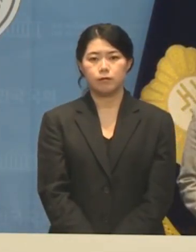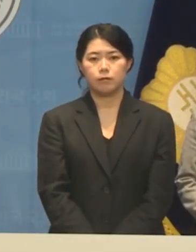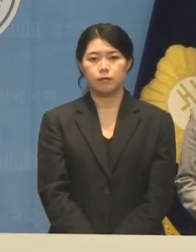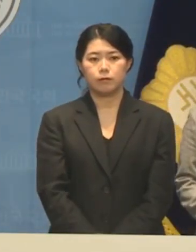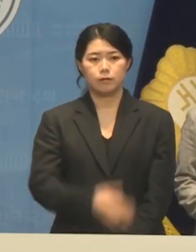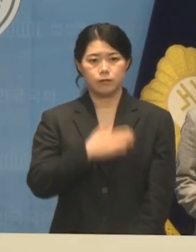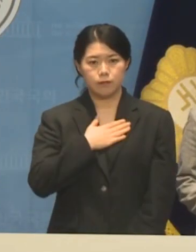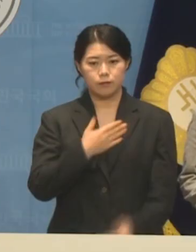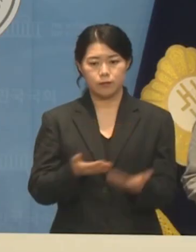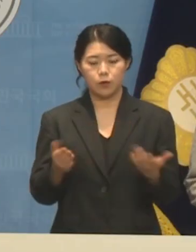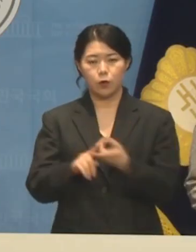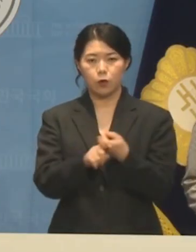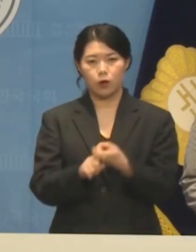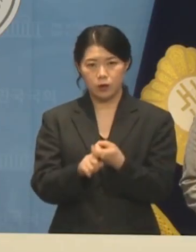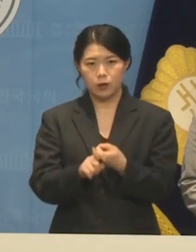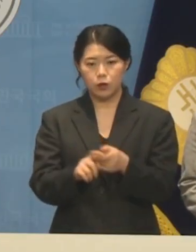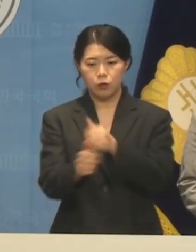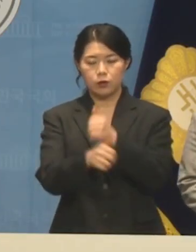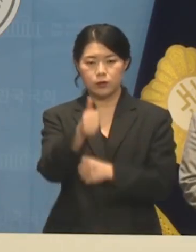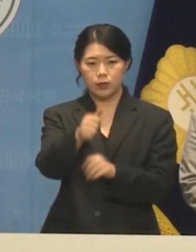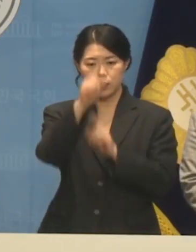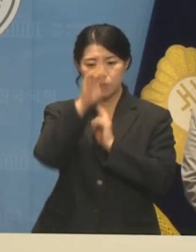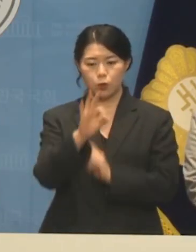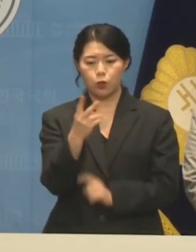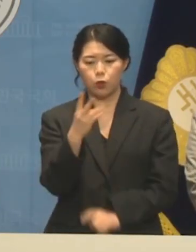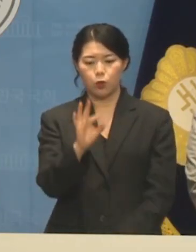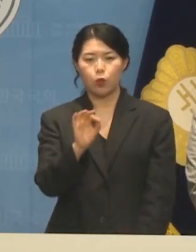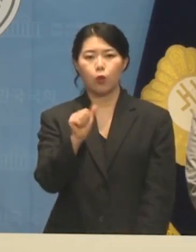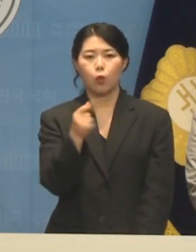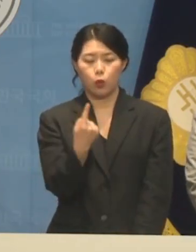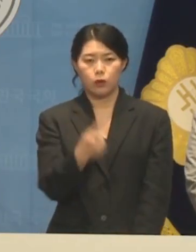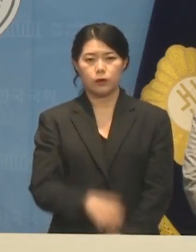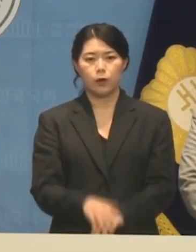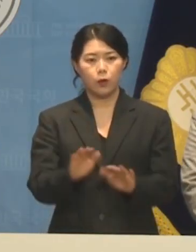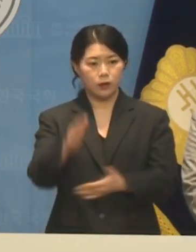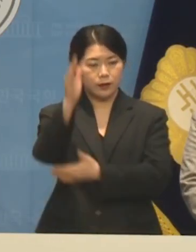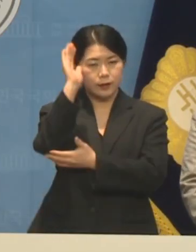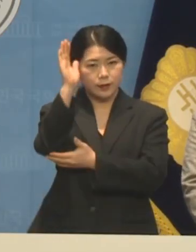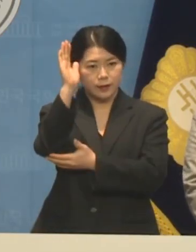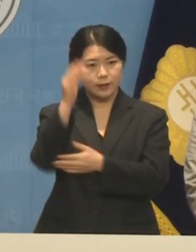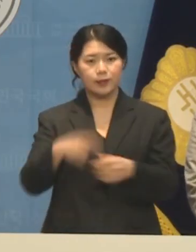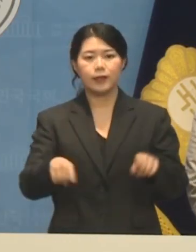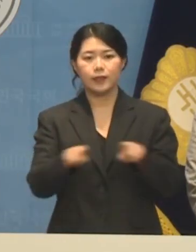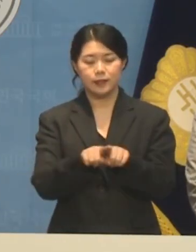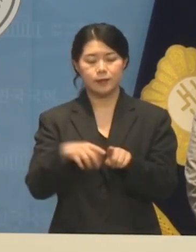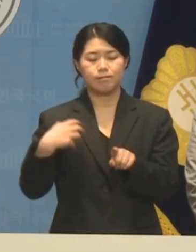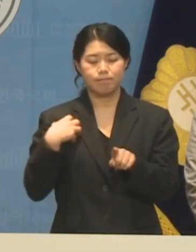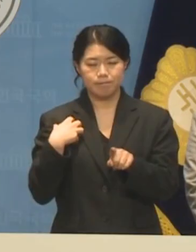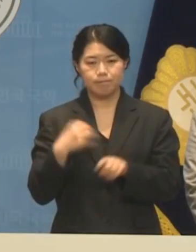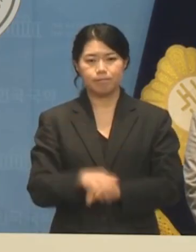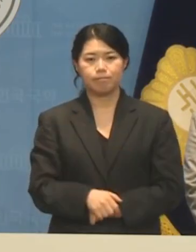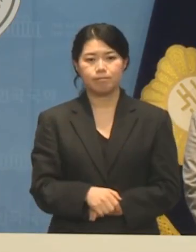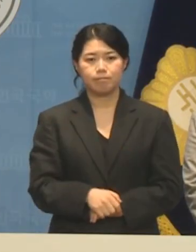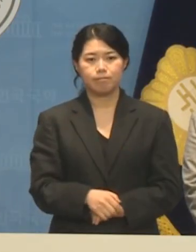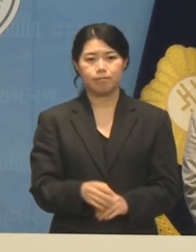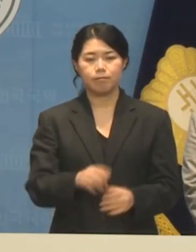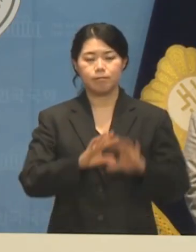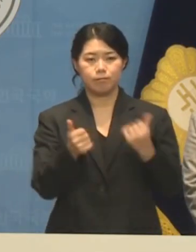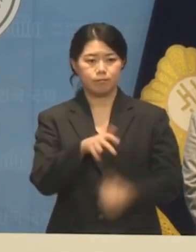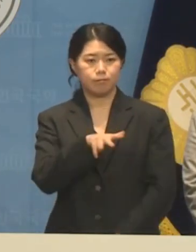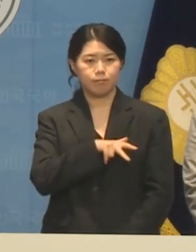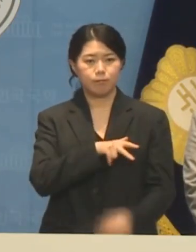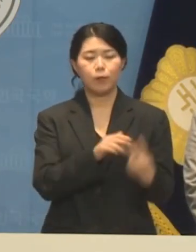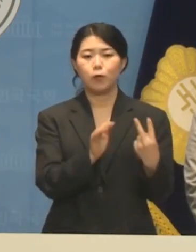네, 저는 공공연대 노동조합 위원장 이영훈입니다. 먼저 오늘 기자회견 함께 공동으로 개최해 주신 이강희